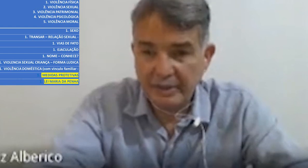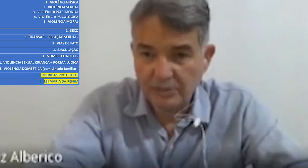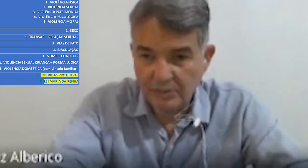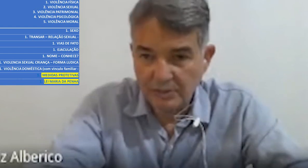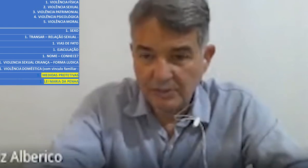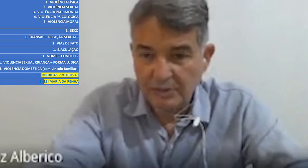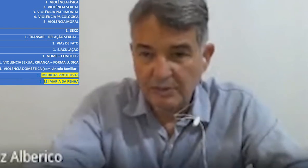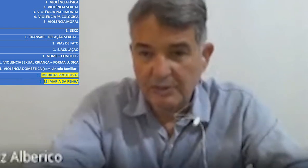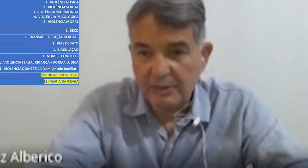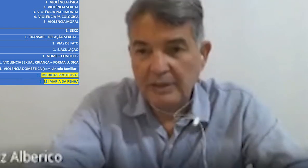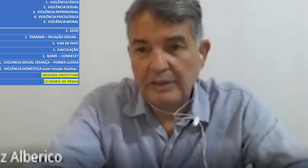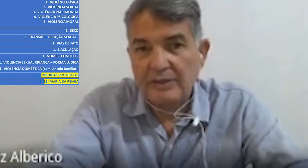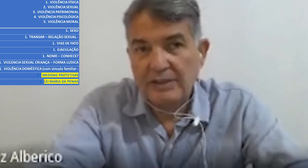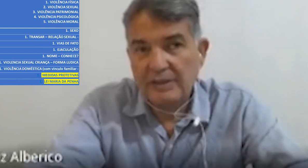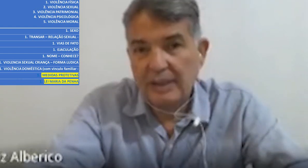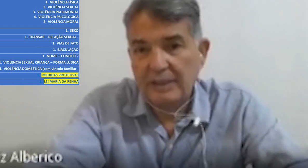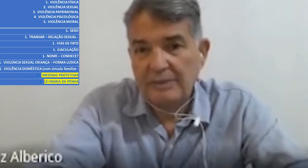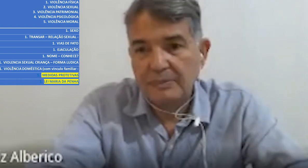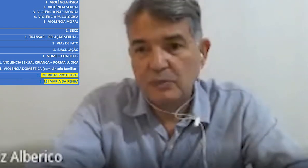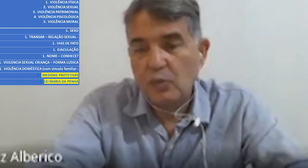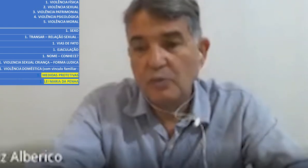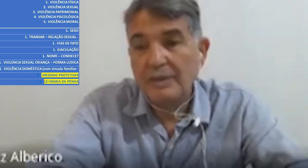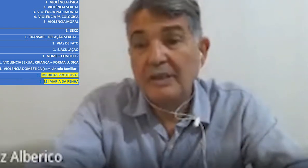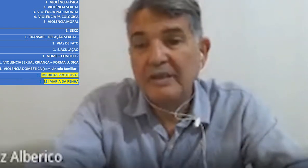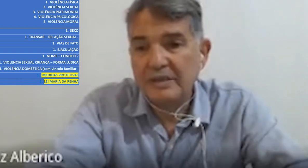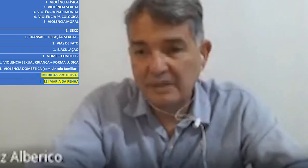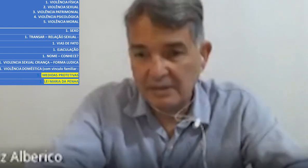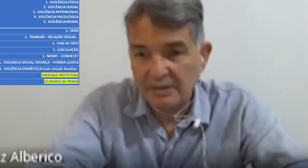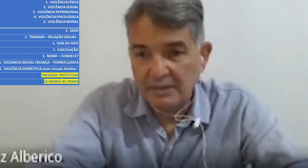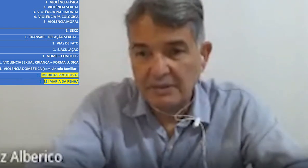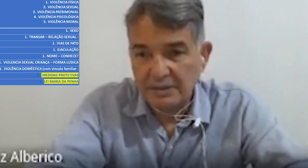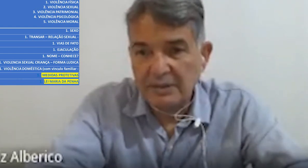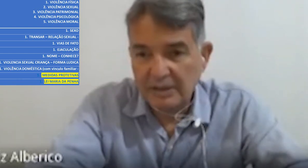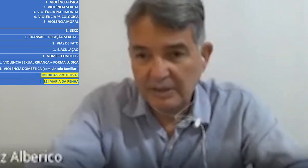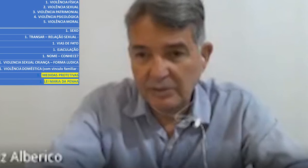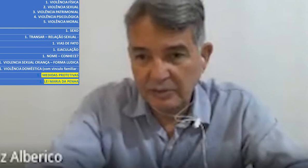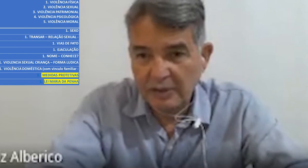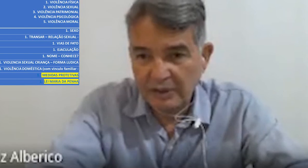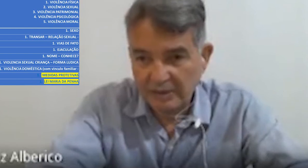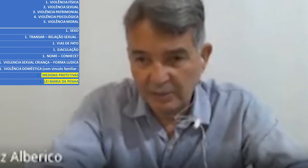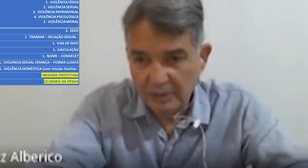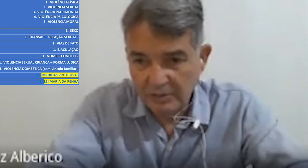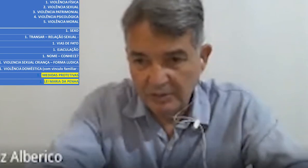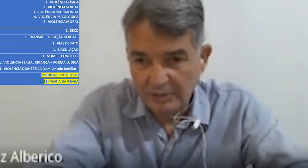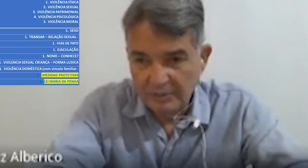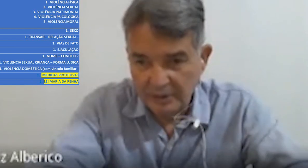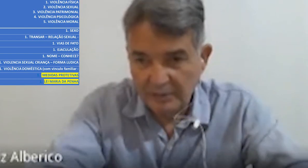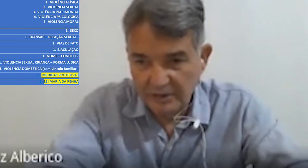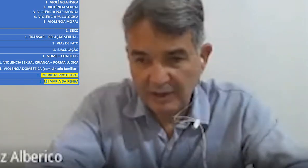brinquedo, ela vai estar com uma tendência de ter tido violência ou não. Né? Você deve